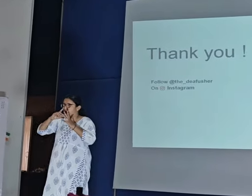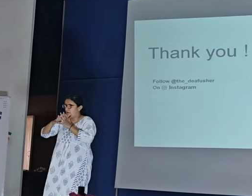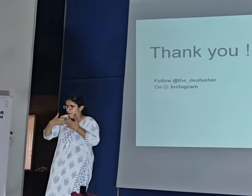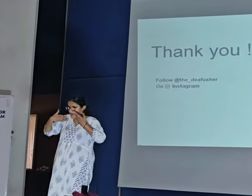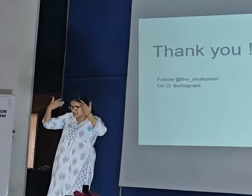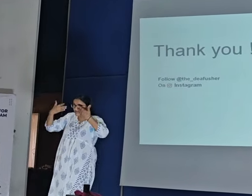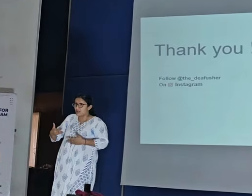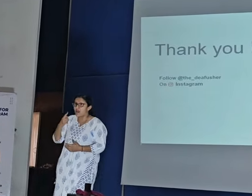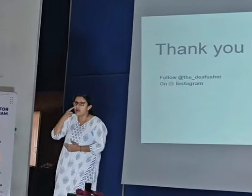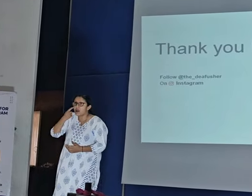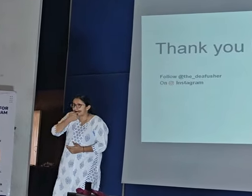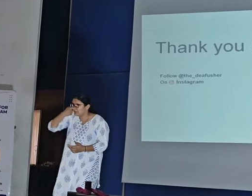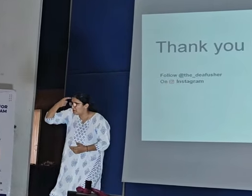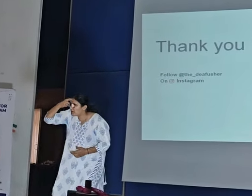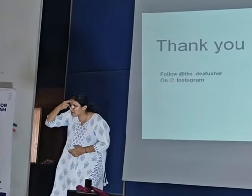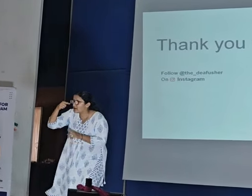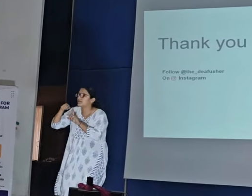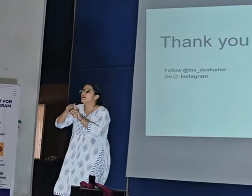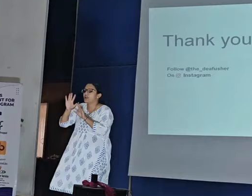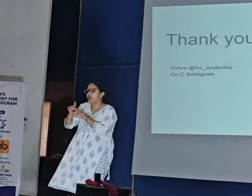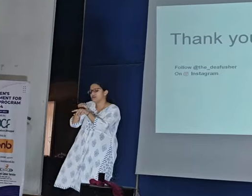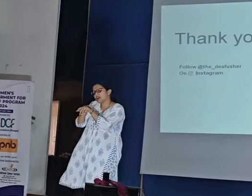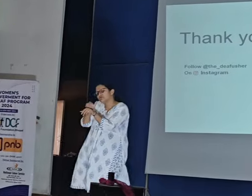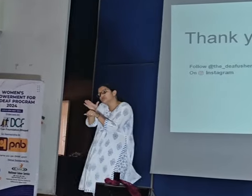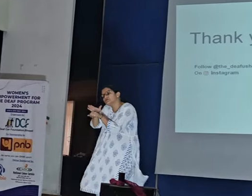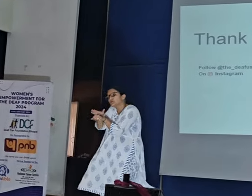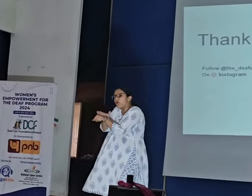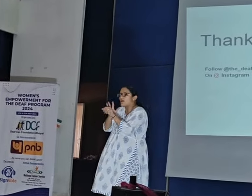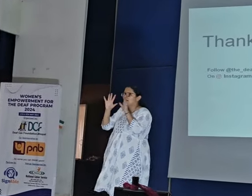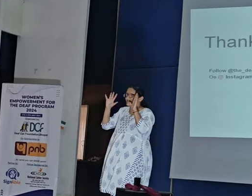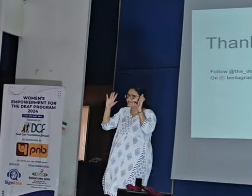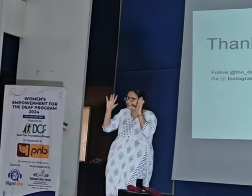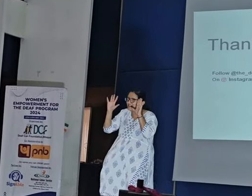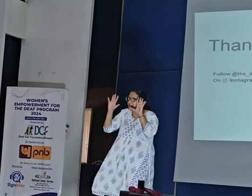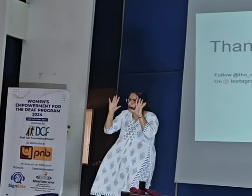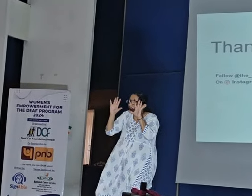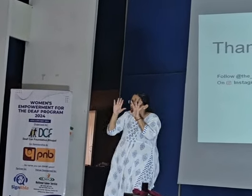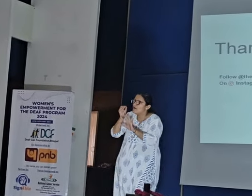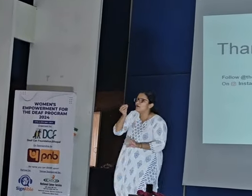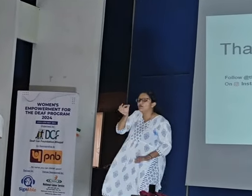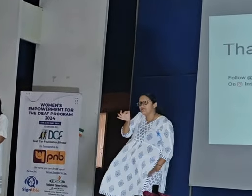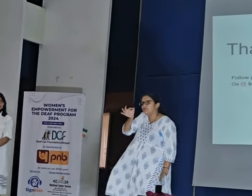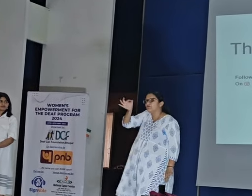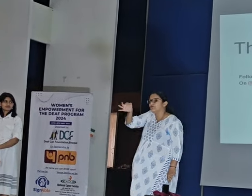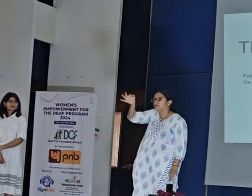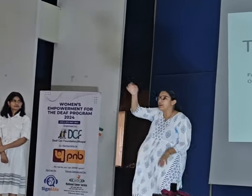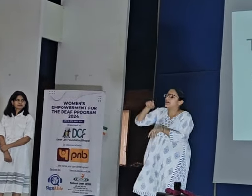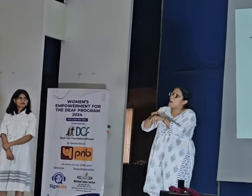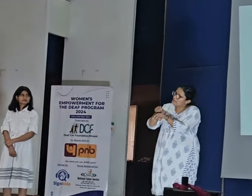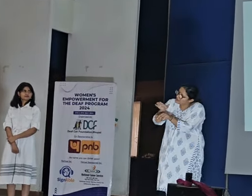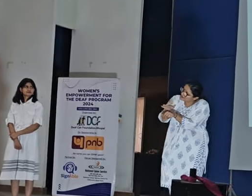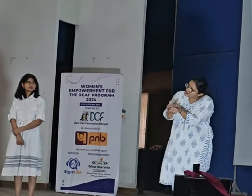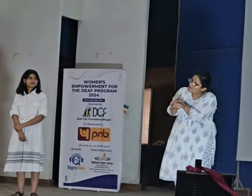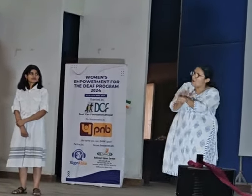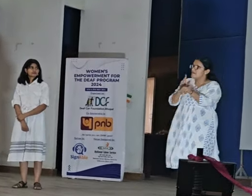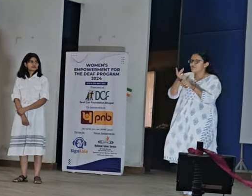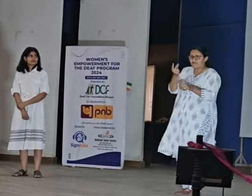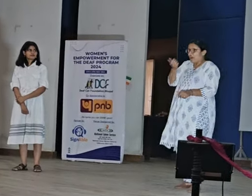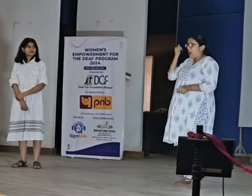मैं डेफ और शर्म हूँ तो जिस तरह मेरे सामने साइनिंग होते थे तो मैं सिर्फ उन्हें ही दिखती थी, साइड का मुझे ब्लैंड दिखता था बिल्कुल, ठीक